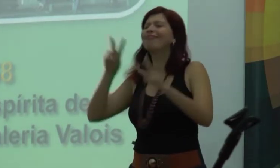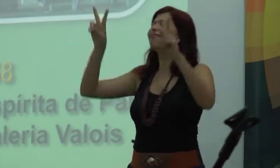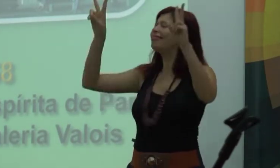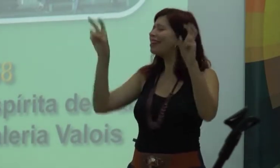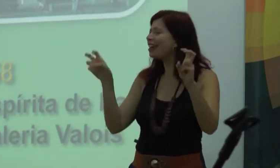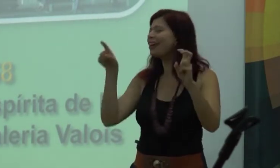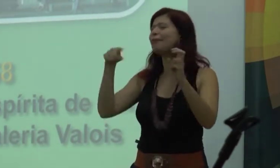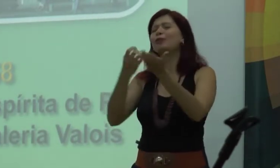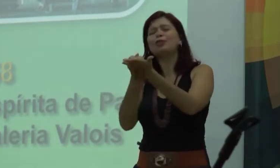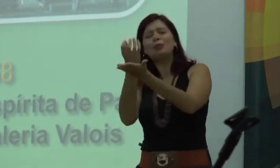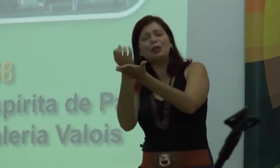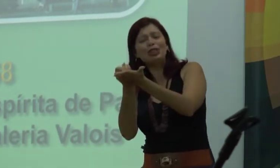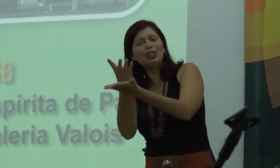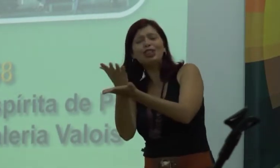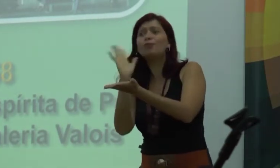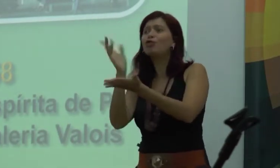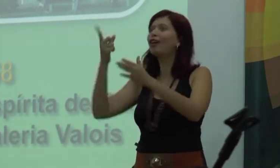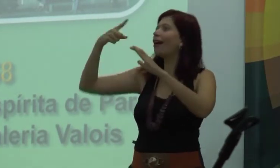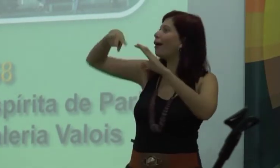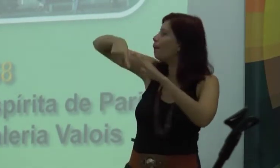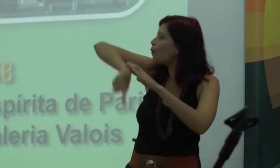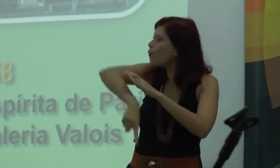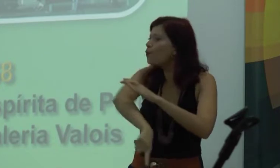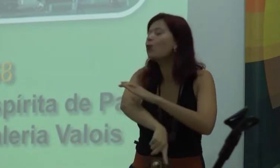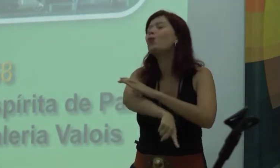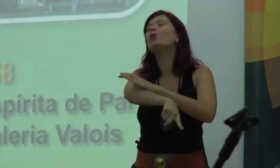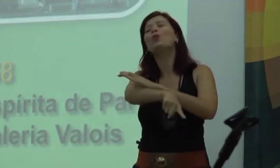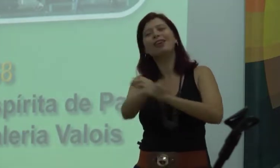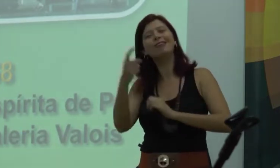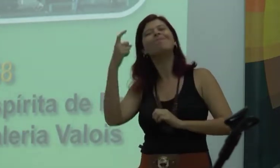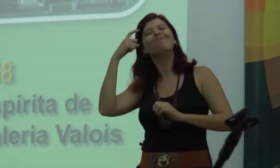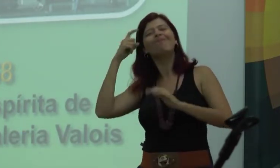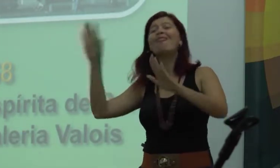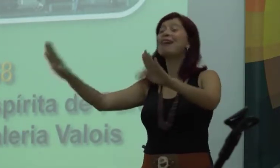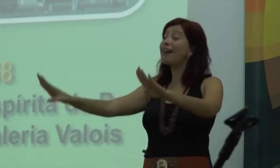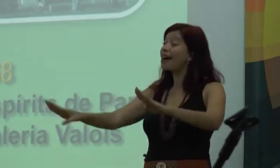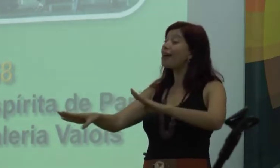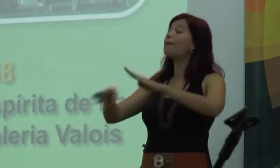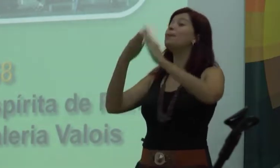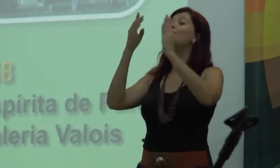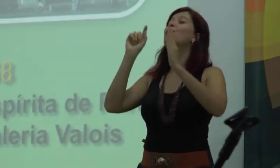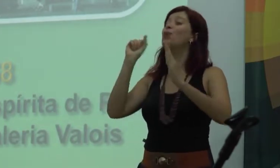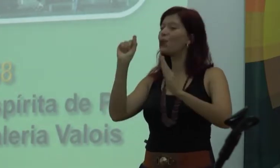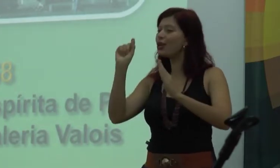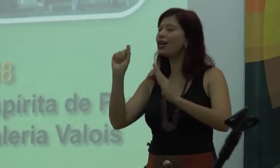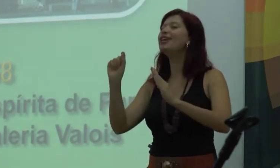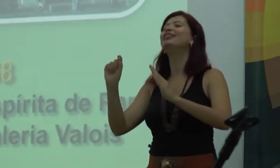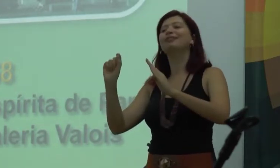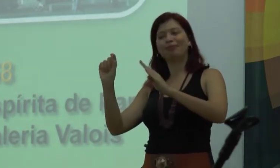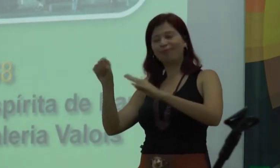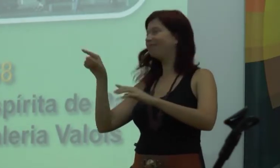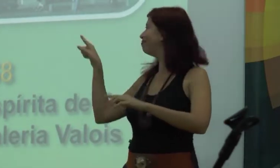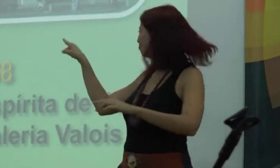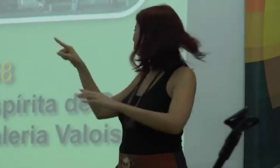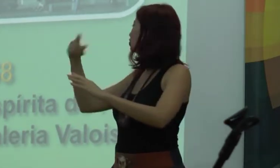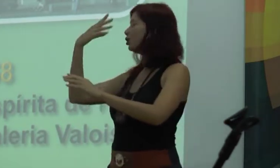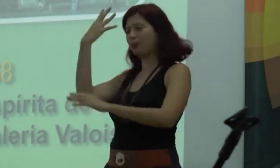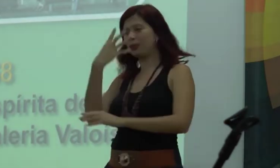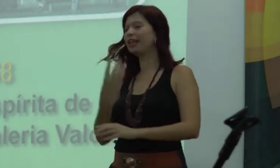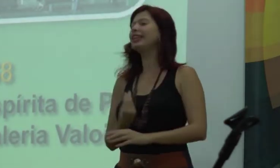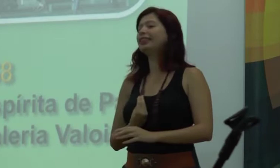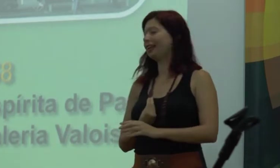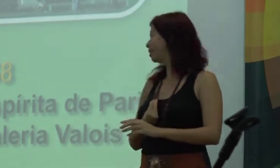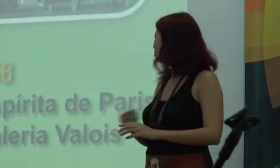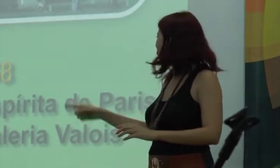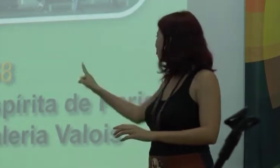Poxa, esse tema da doutrina espírita é tão profundo, é preciso a gente pensar